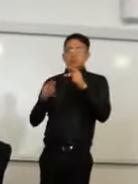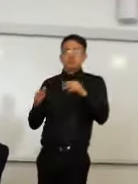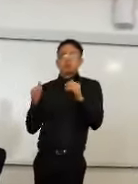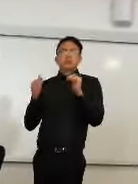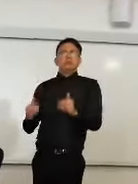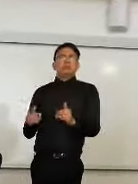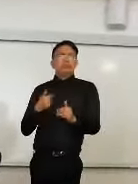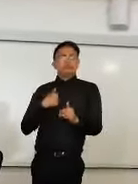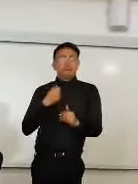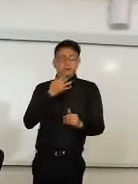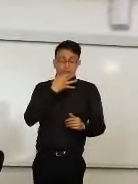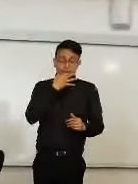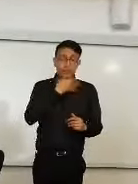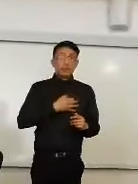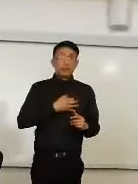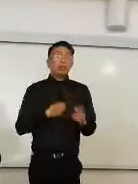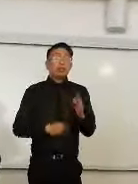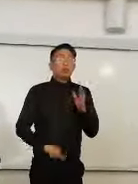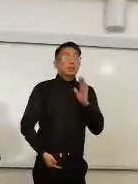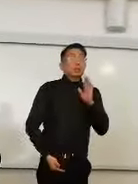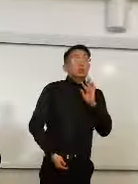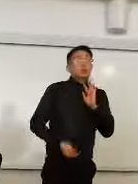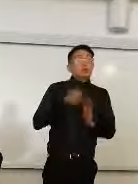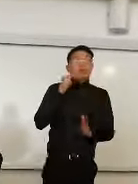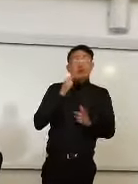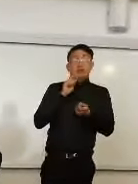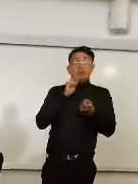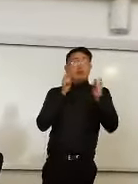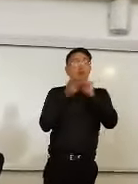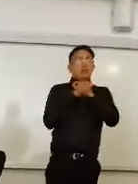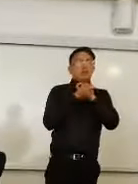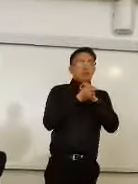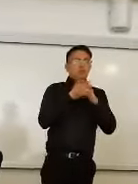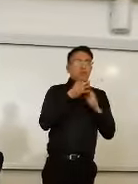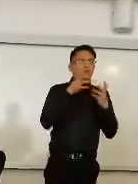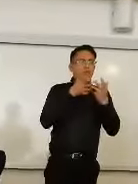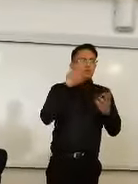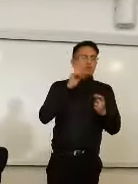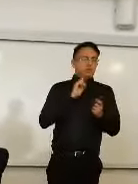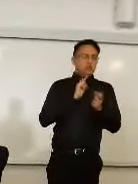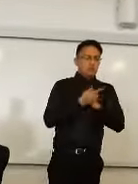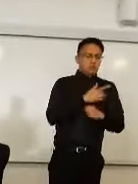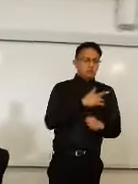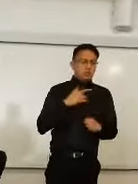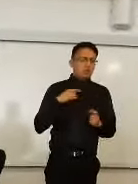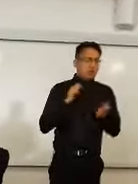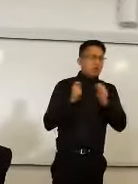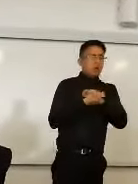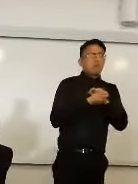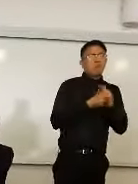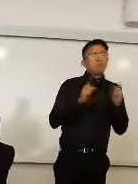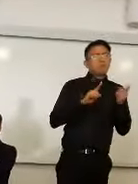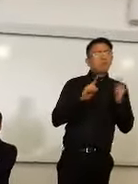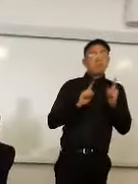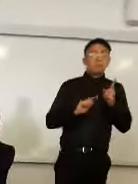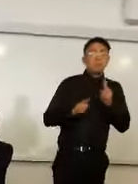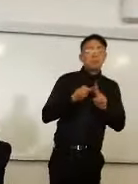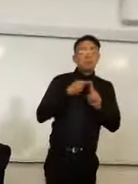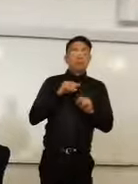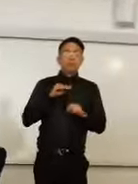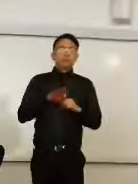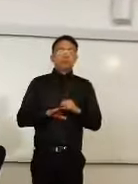no nos va a cambiar el sistema de un momento a otro, sí va a ser un primer paso, si hacemos muy bien las